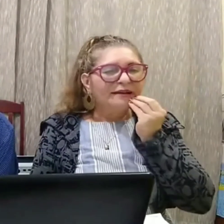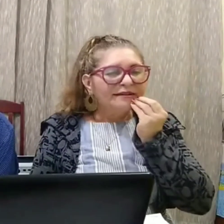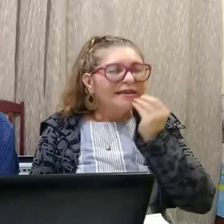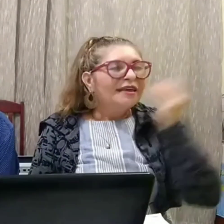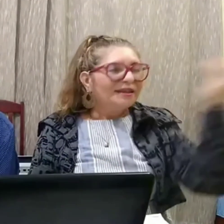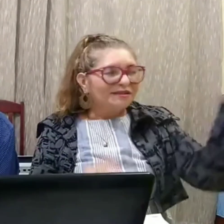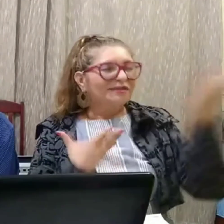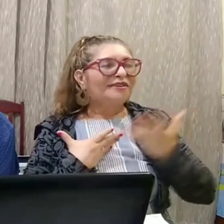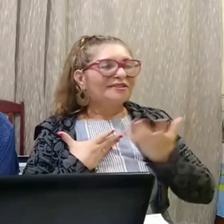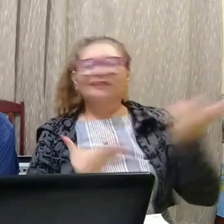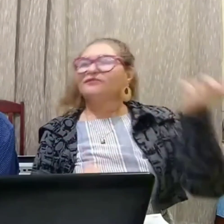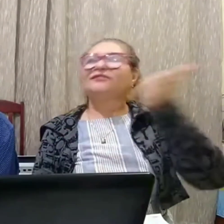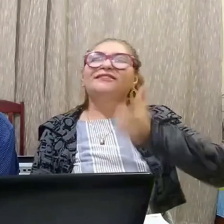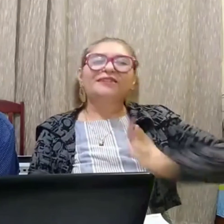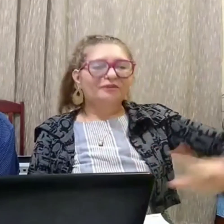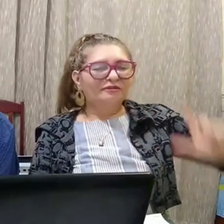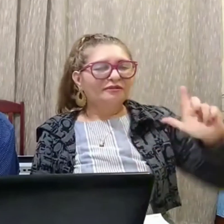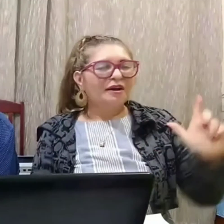dando de